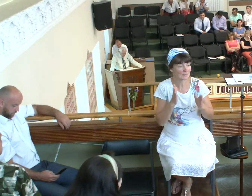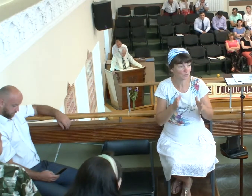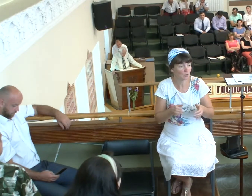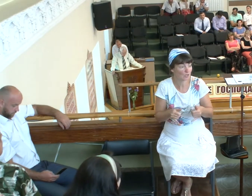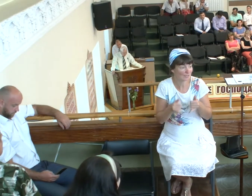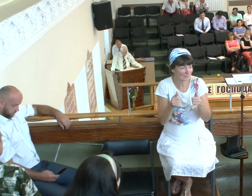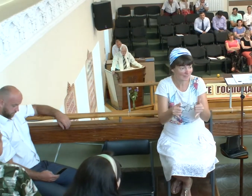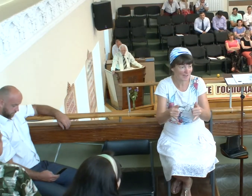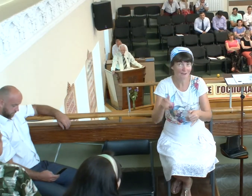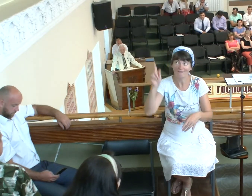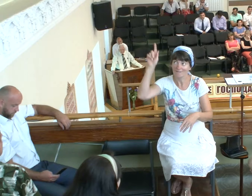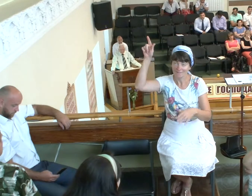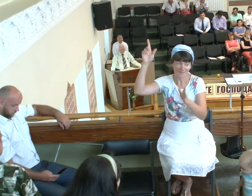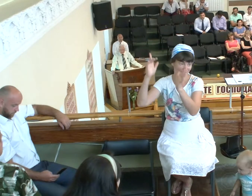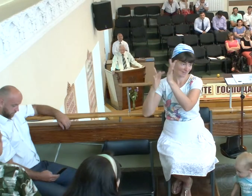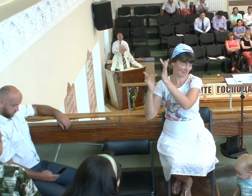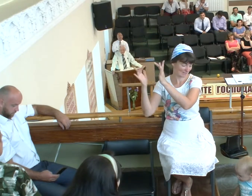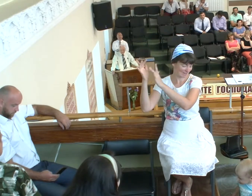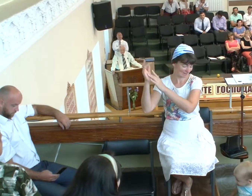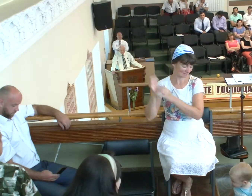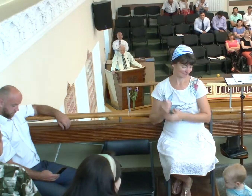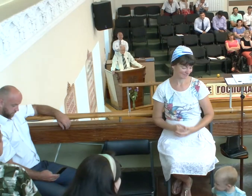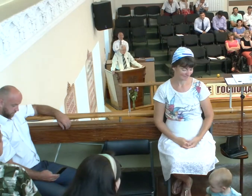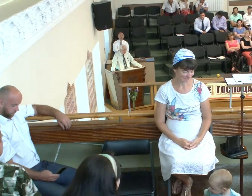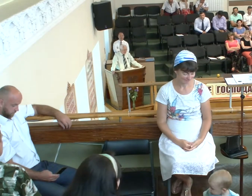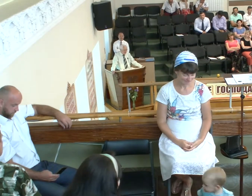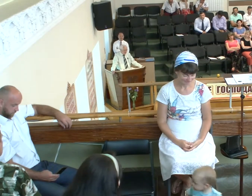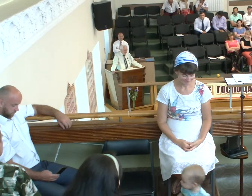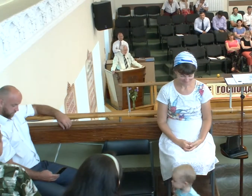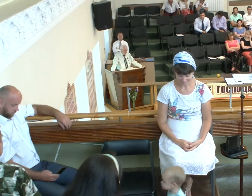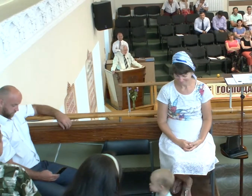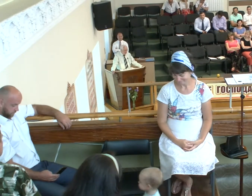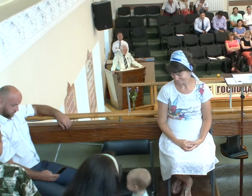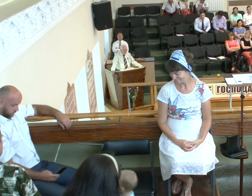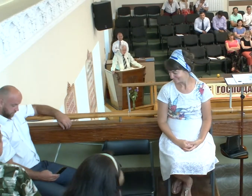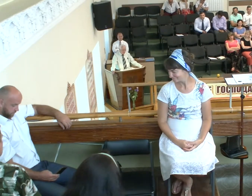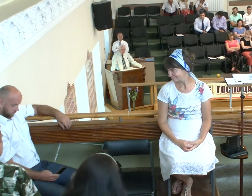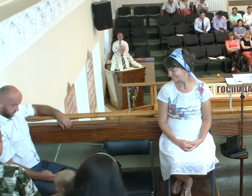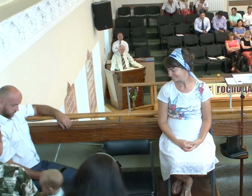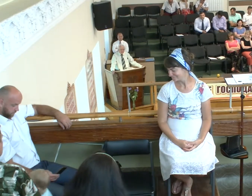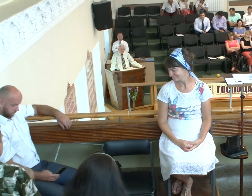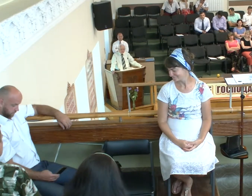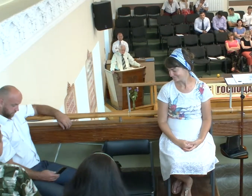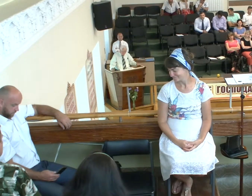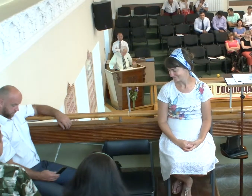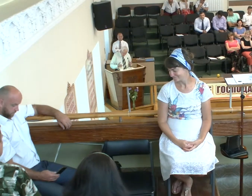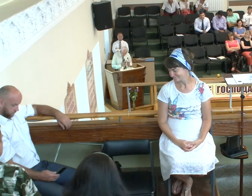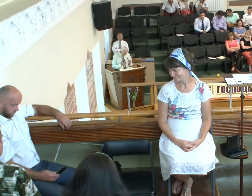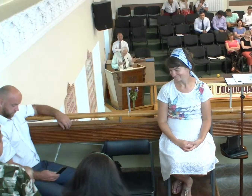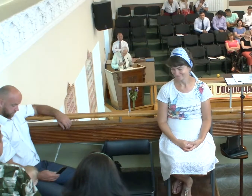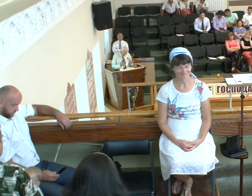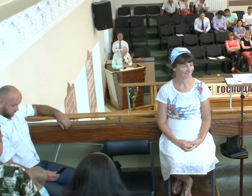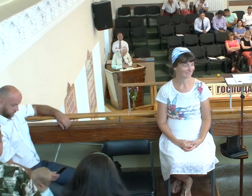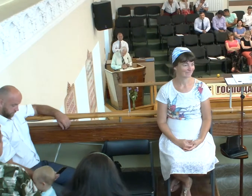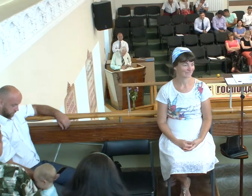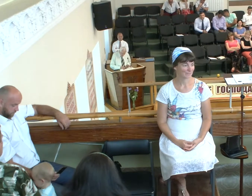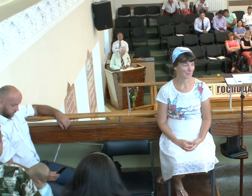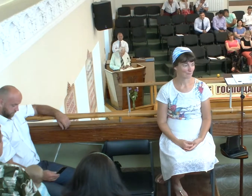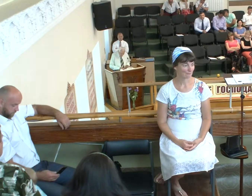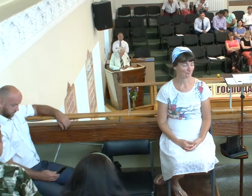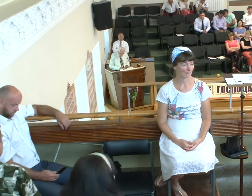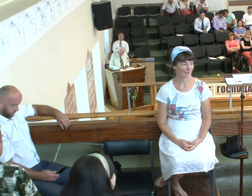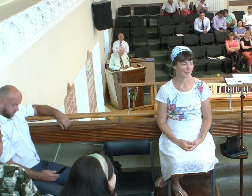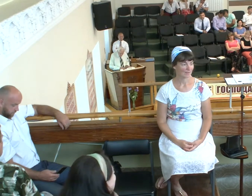чтобы приобрести Христа. Друзья дорогие, вы хотели бы сказать, как